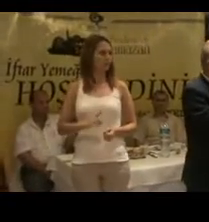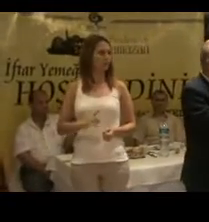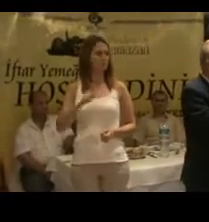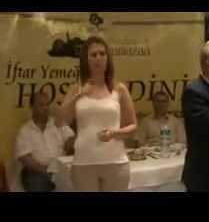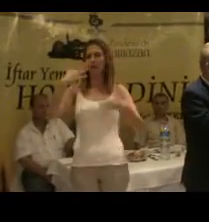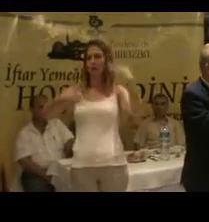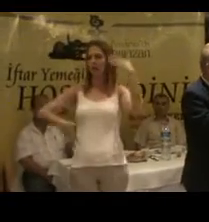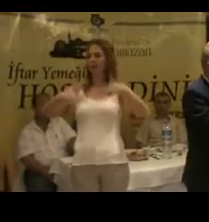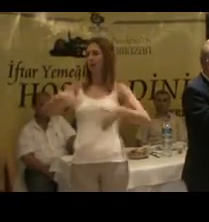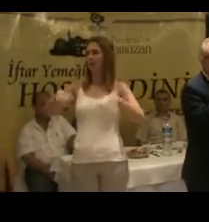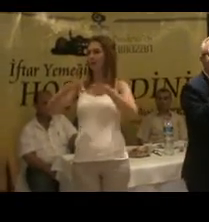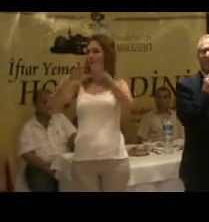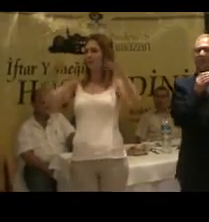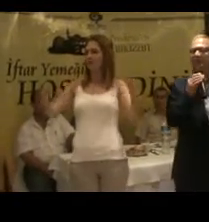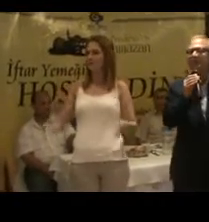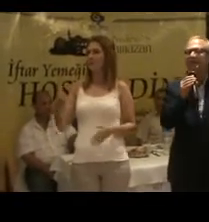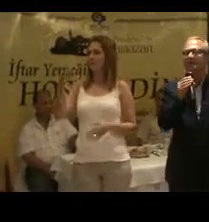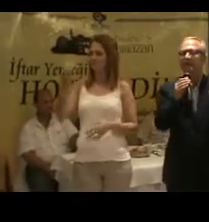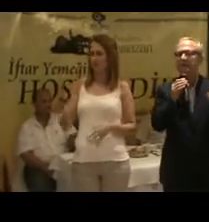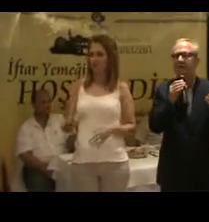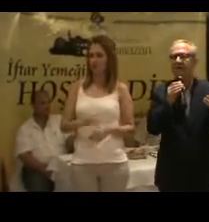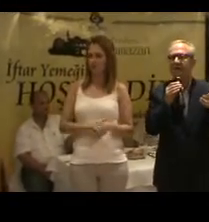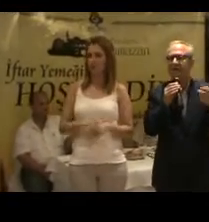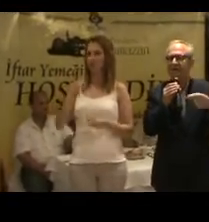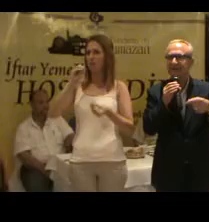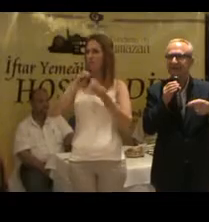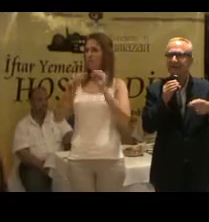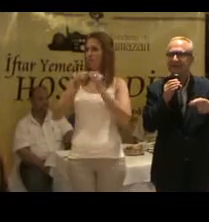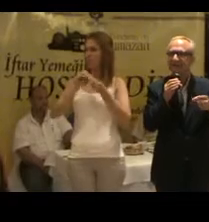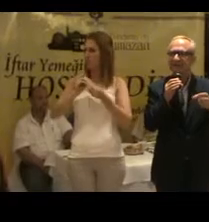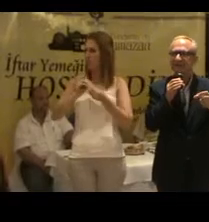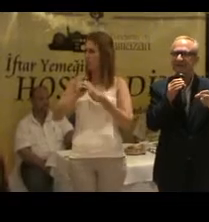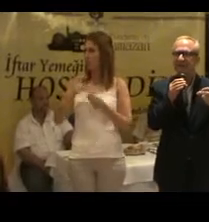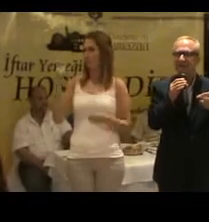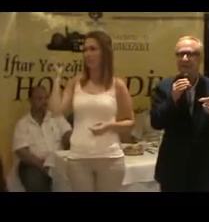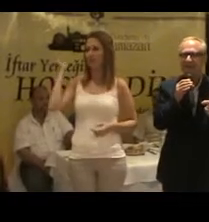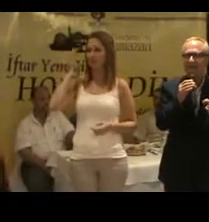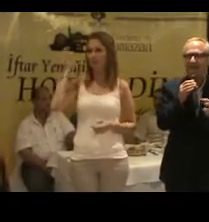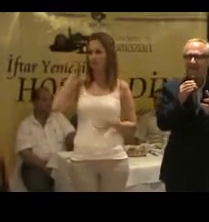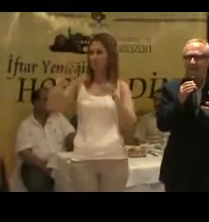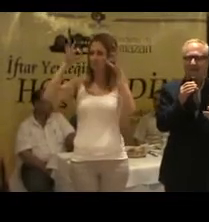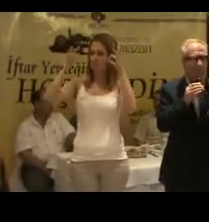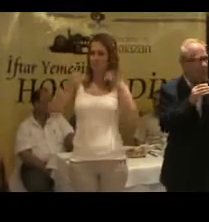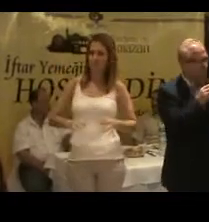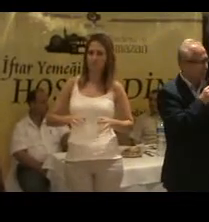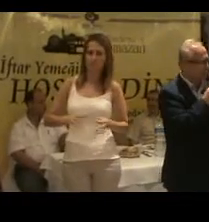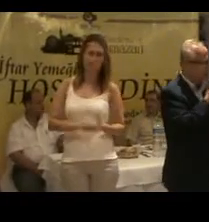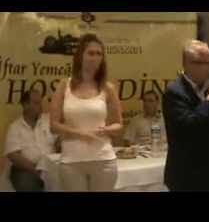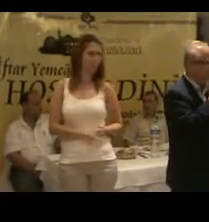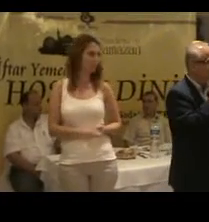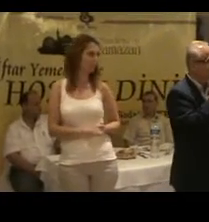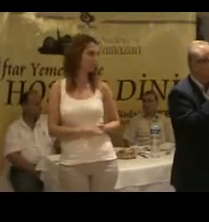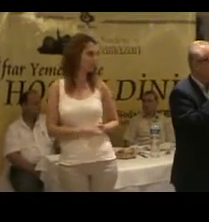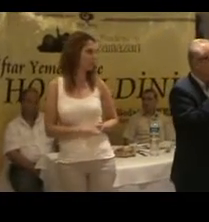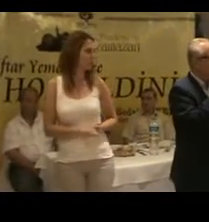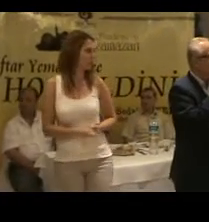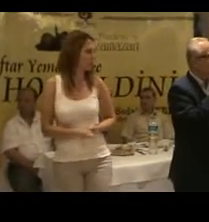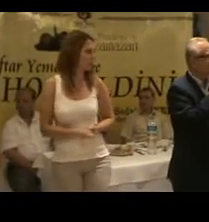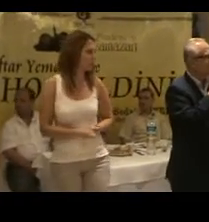masası oluşturduk. O masada dertlerin sorunun alındığı önemli bir işlemi olduğunu